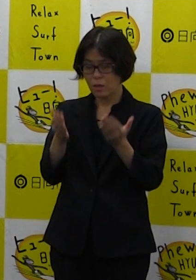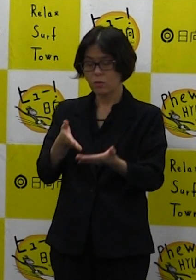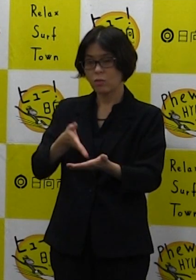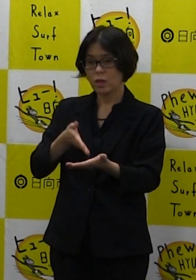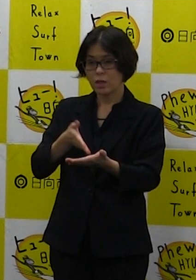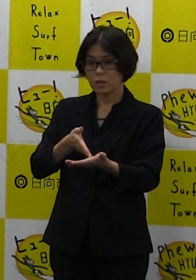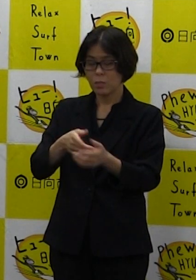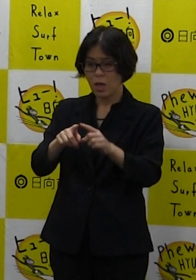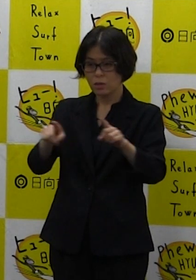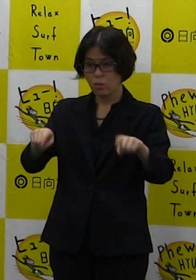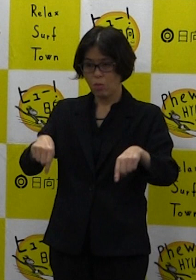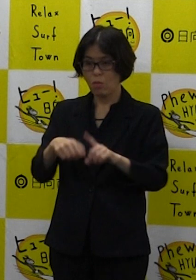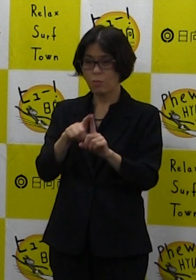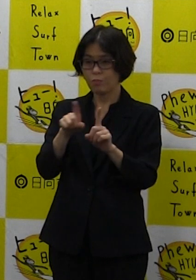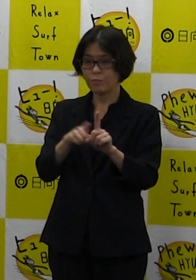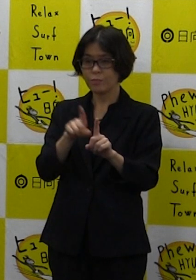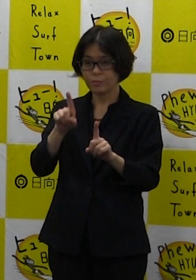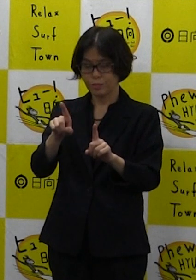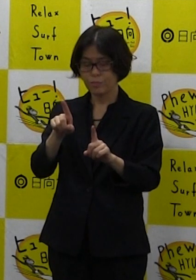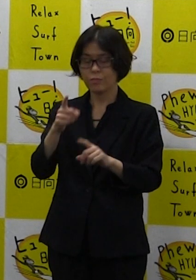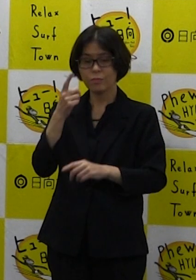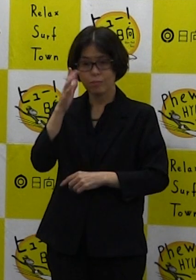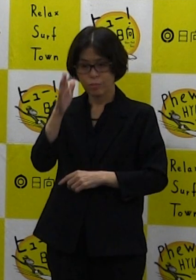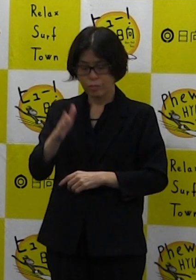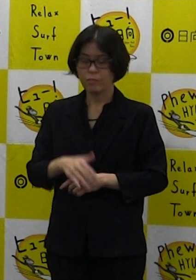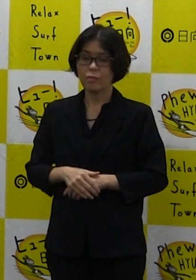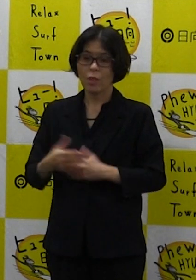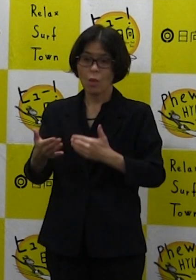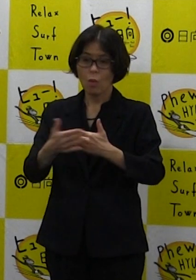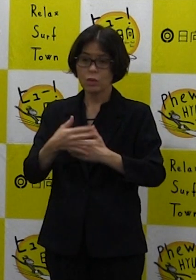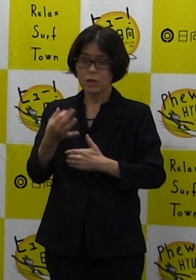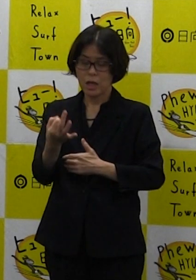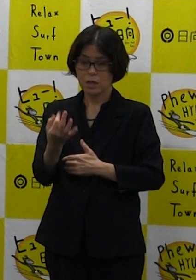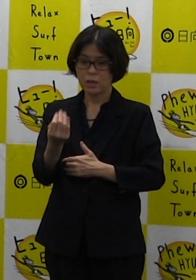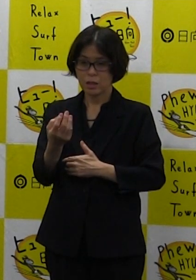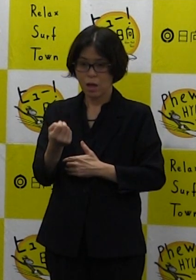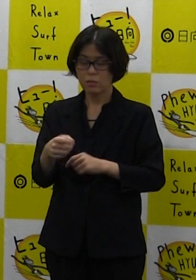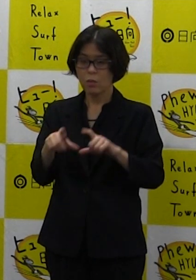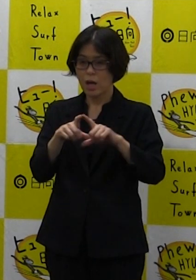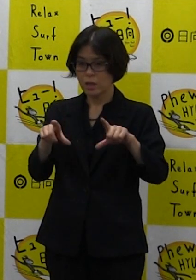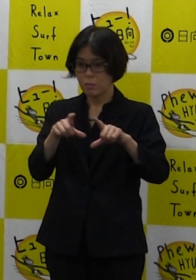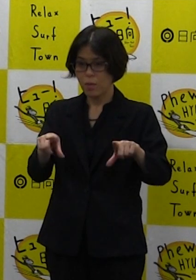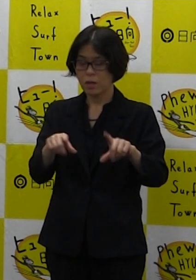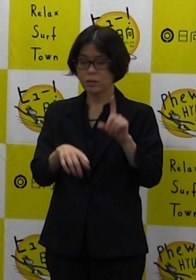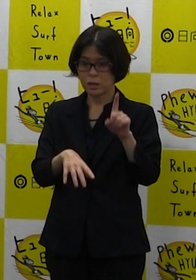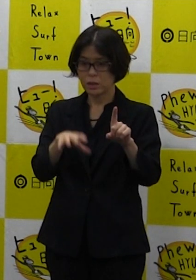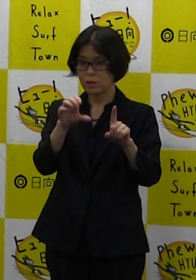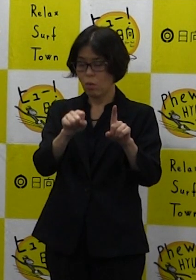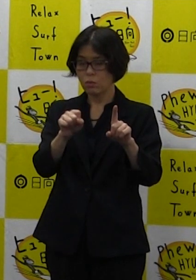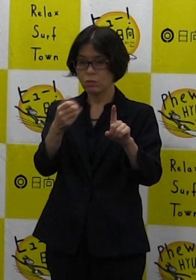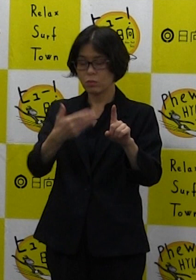ページをご覧ください補正額は一般会計が